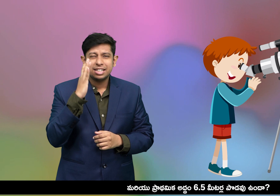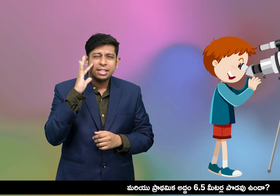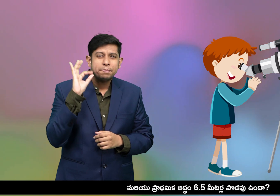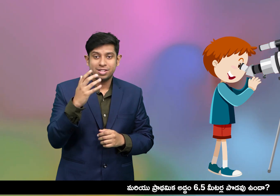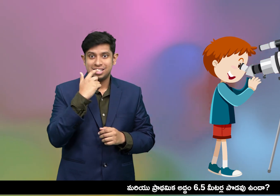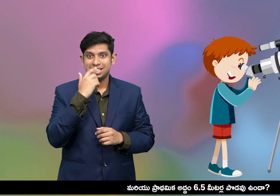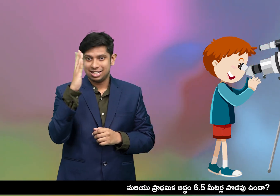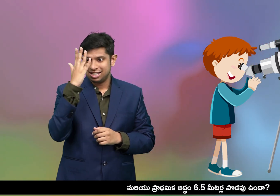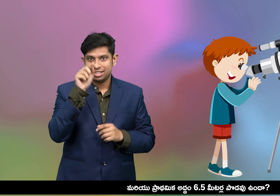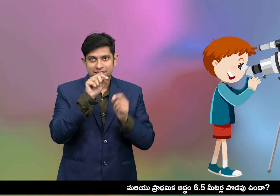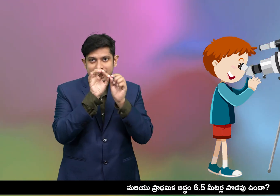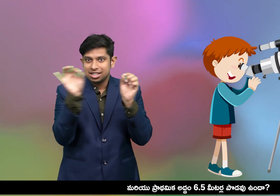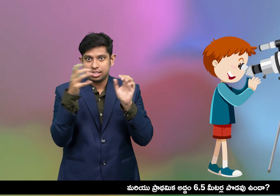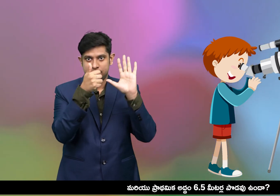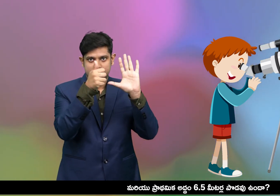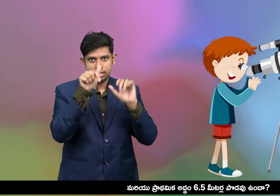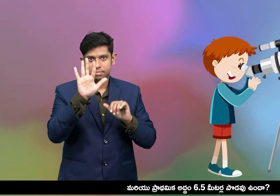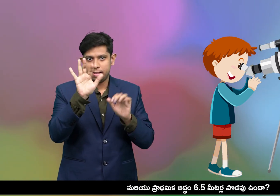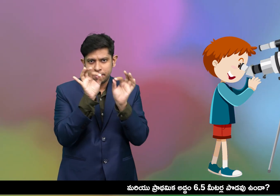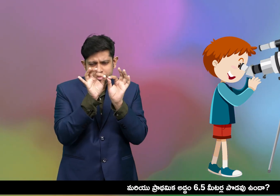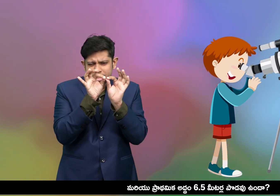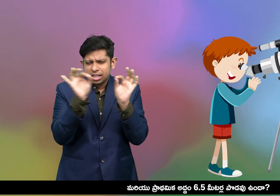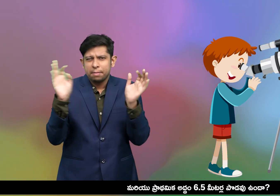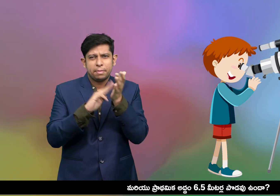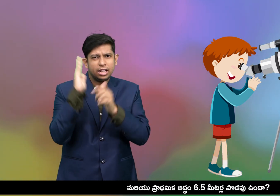మరియు ప్రాథమిక అద్దం 6.5 మీటర్ల పొడవు ఉందా?